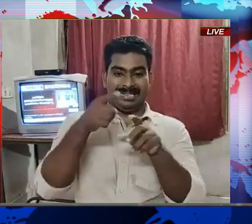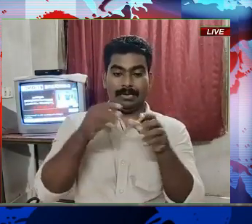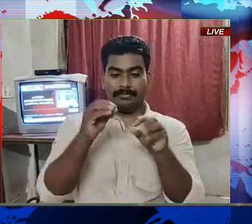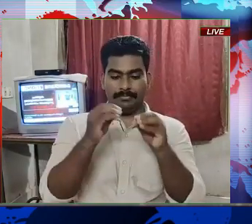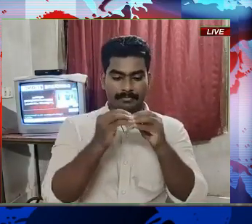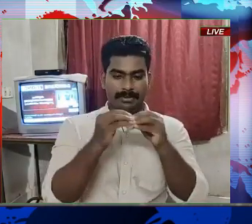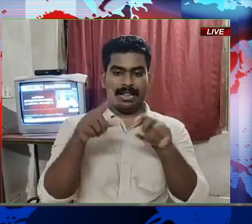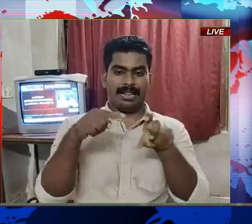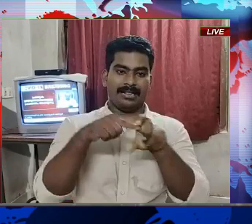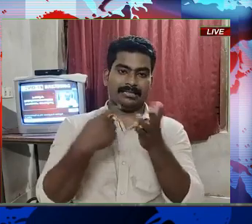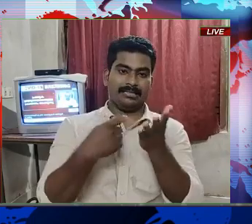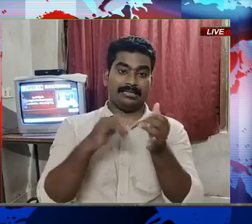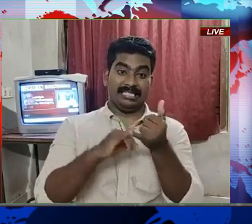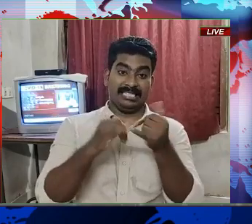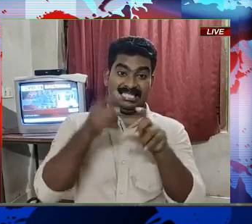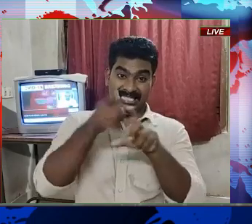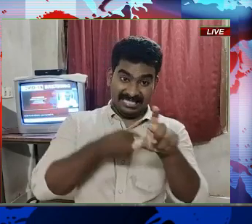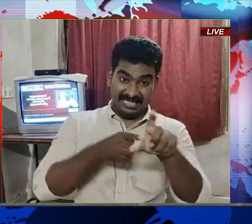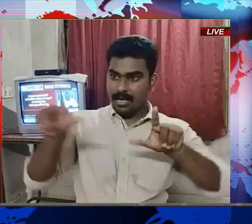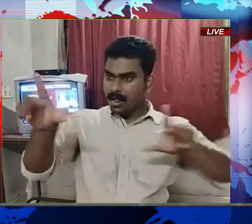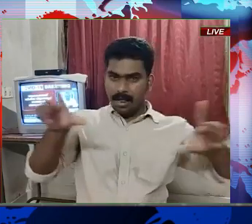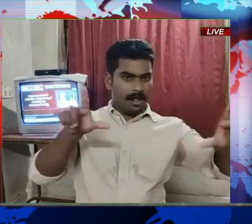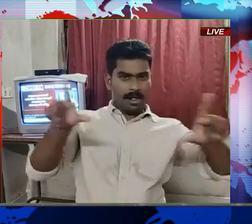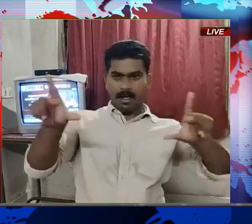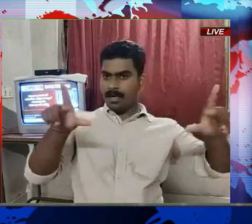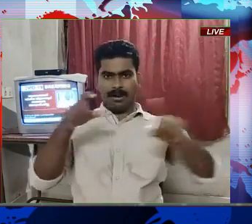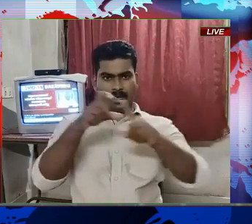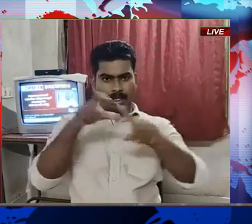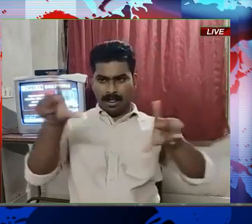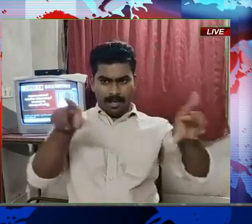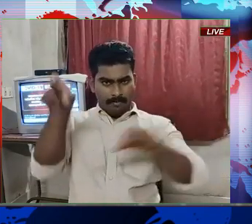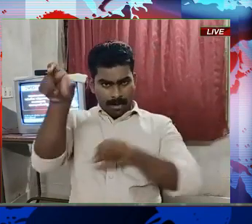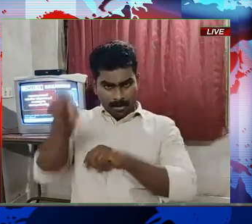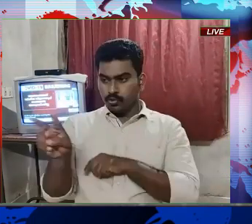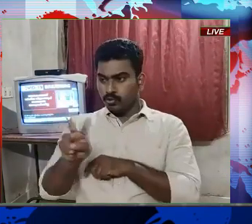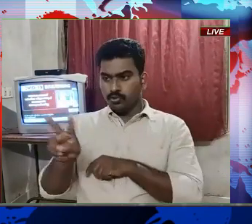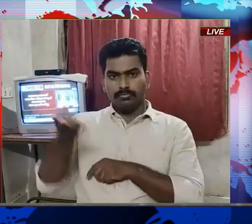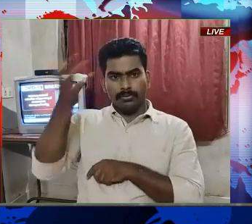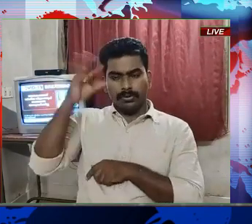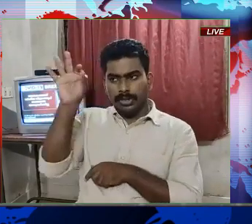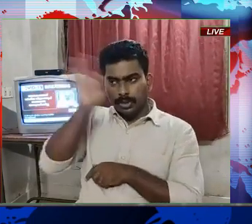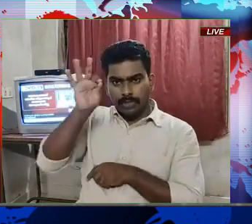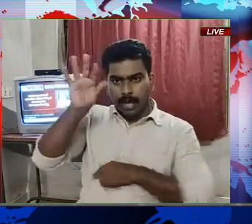നേരത്തെ സർക്കാർ അത്തരമൊരു അഭ്യർത്ഥന പുറപ്പെടുവിച്ചിരുന്നു. അത്